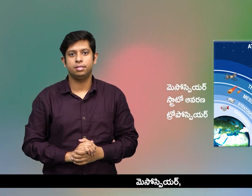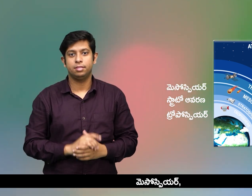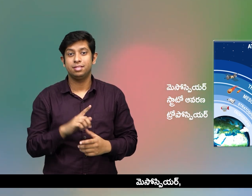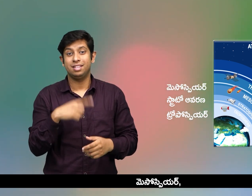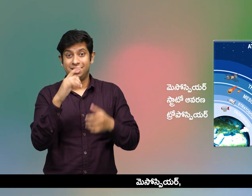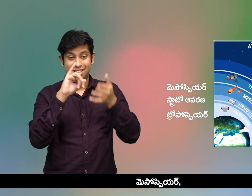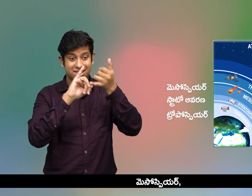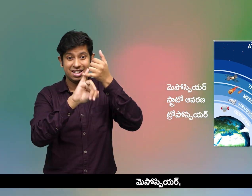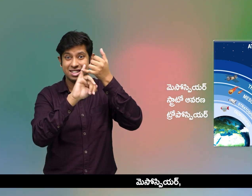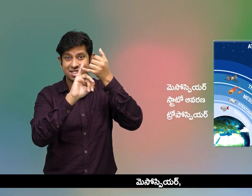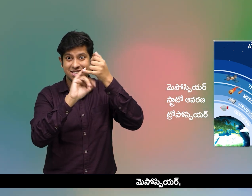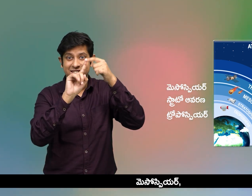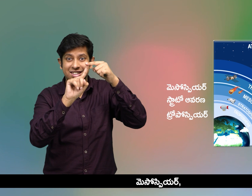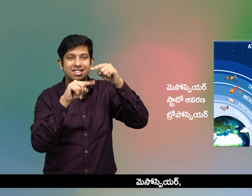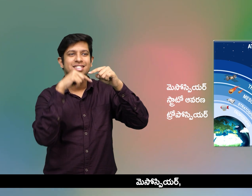మెసోస్పియర్,